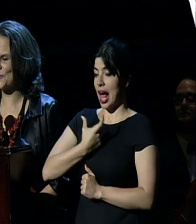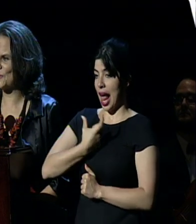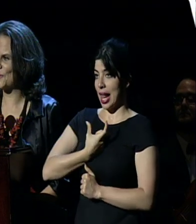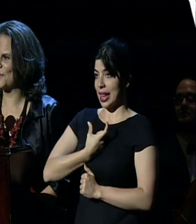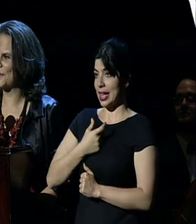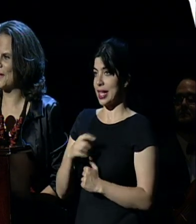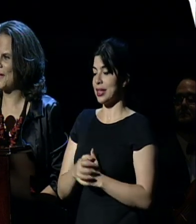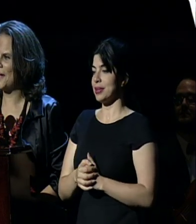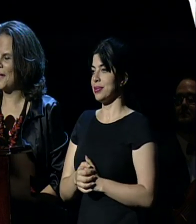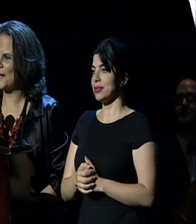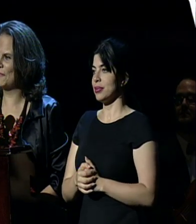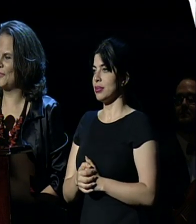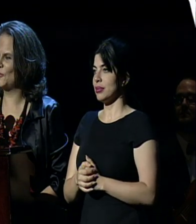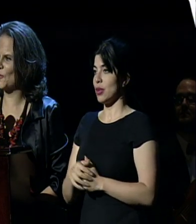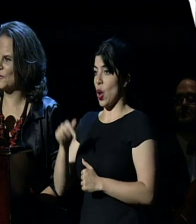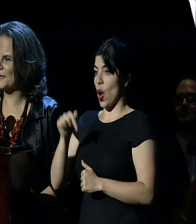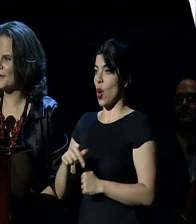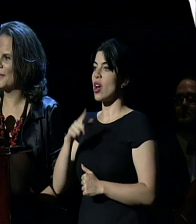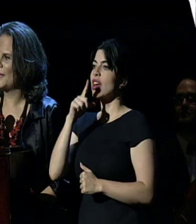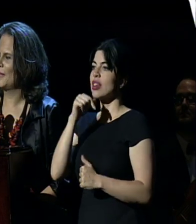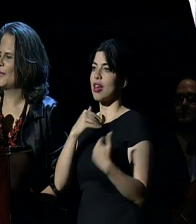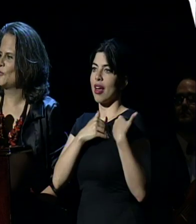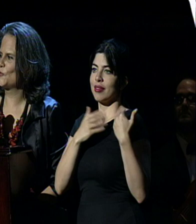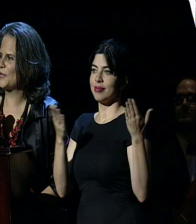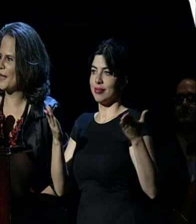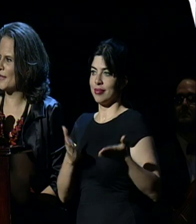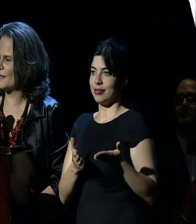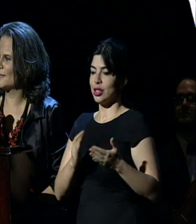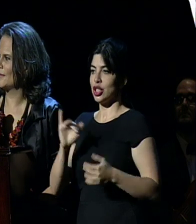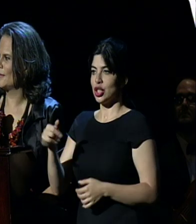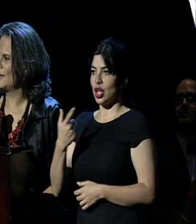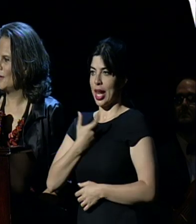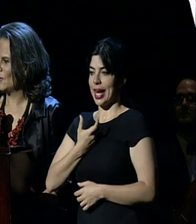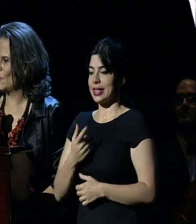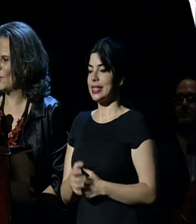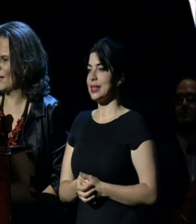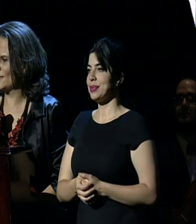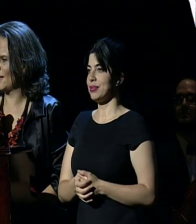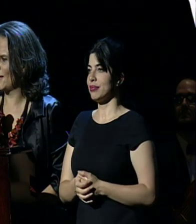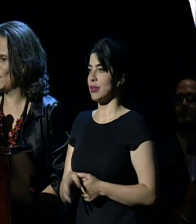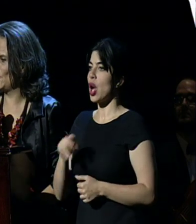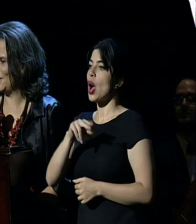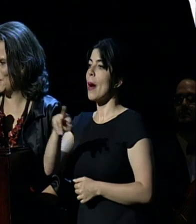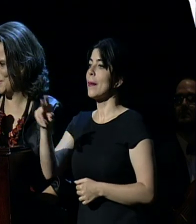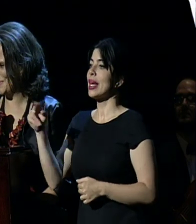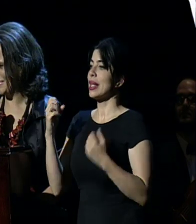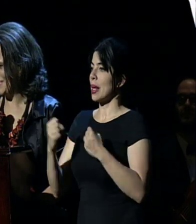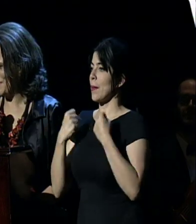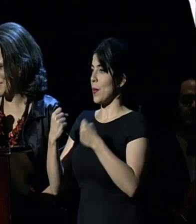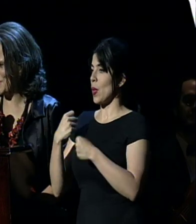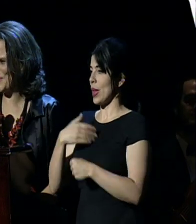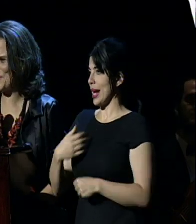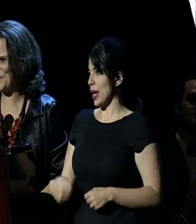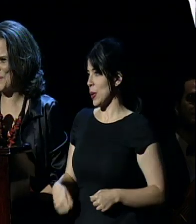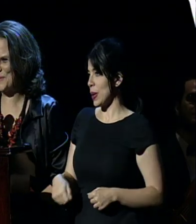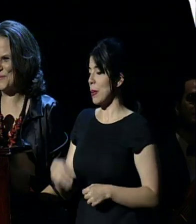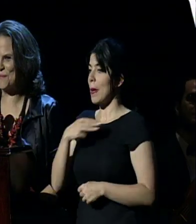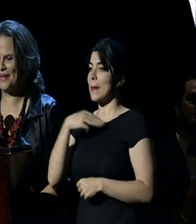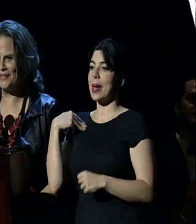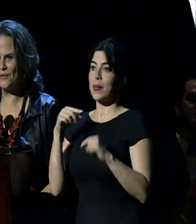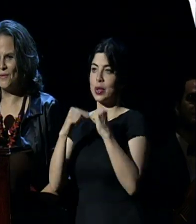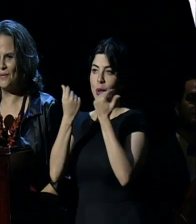hoy nuestro anfitrión, Johnny Araya, colegas del Ejecutivo, miembros del